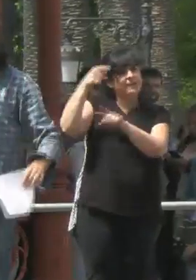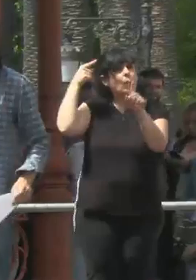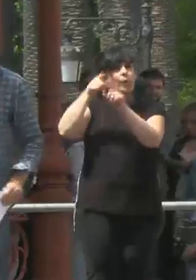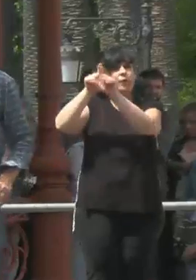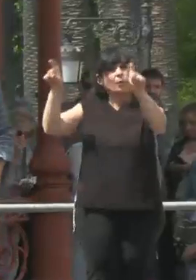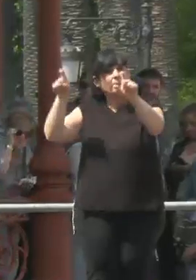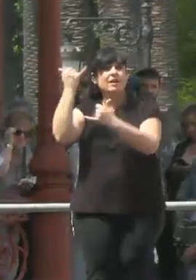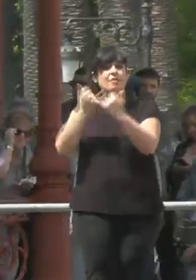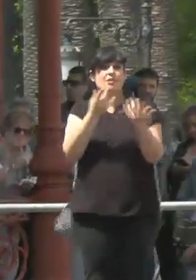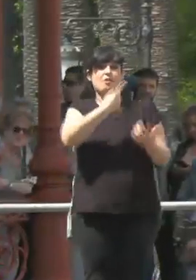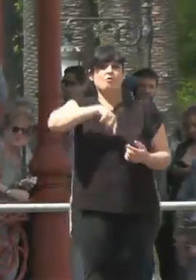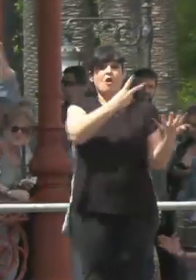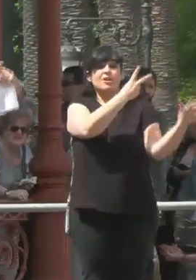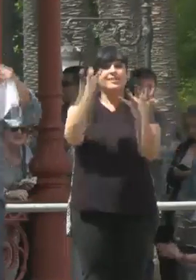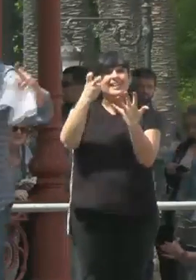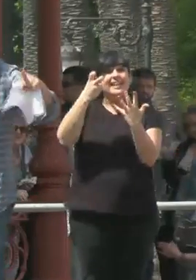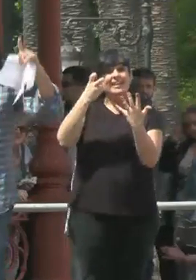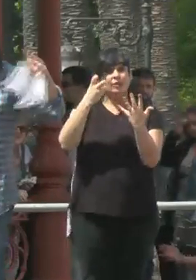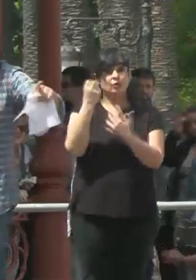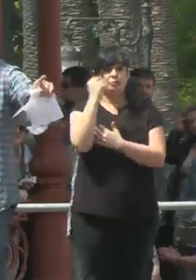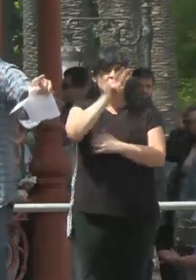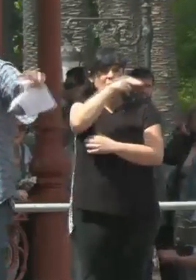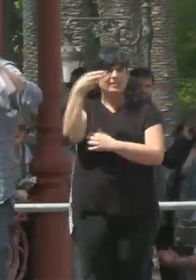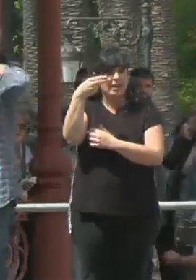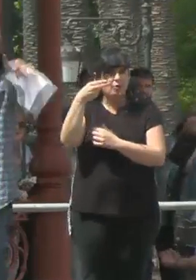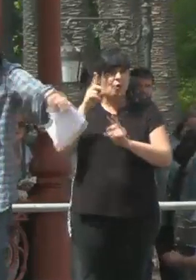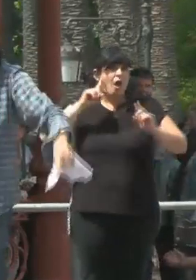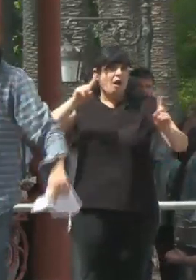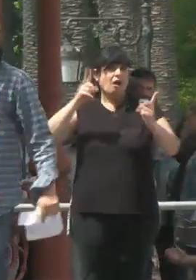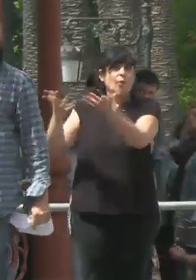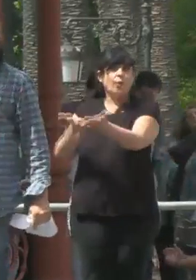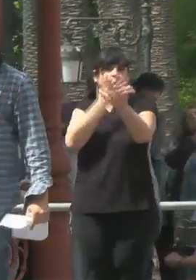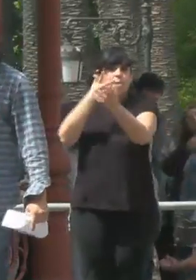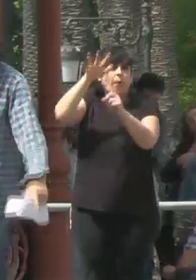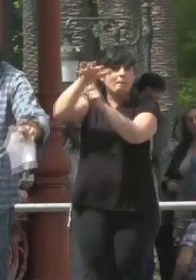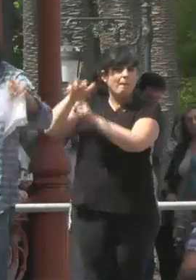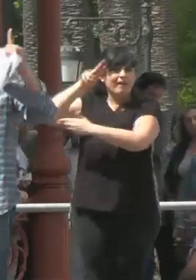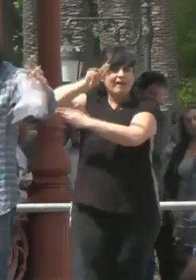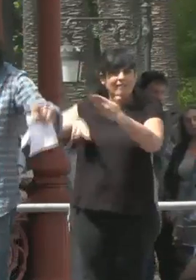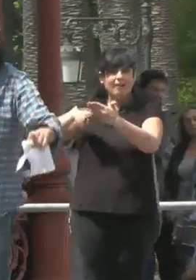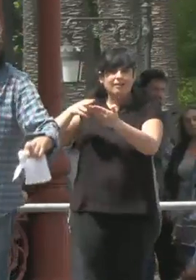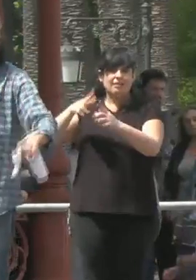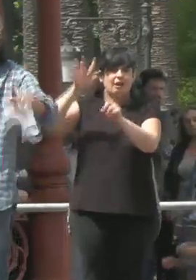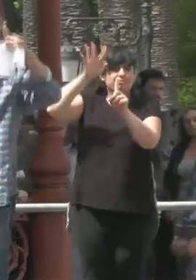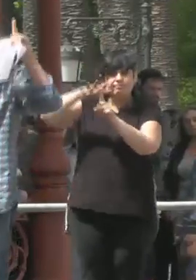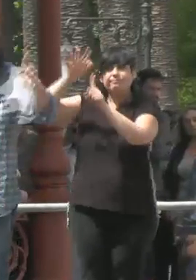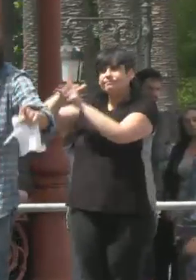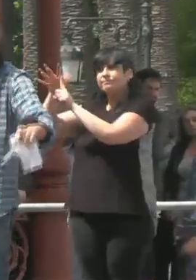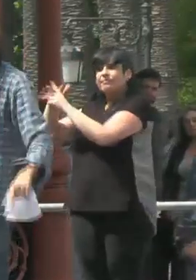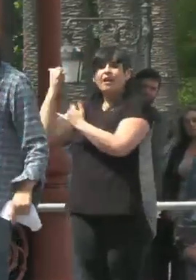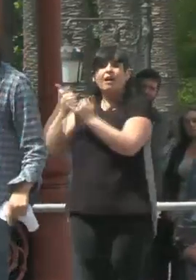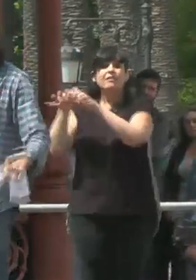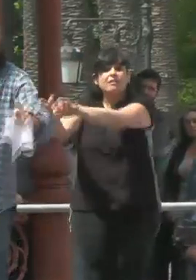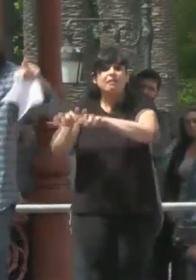facturemos 700 millóns de euros dos parques eólicos que están por toda Galicia para que queden aquí as migallas. Nin